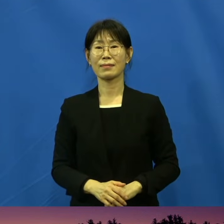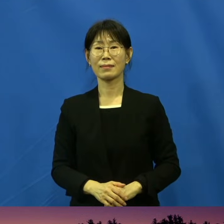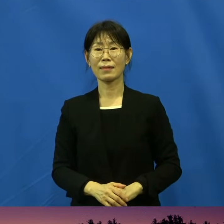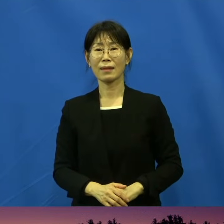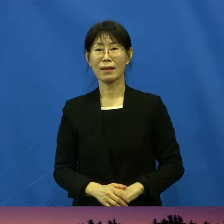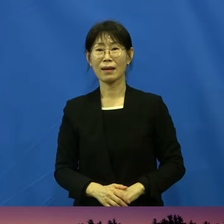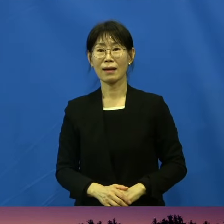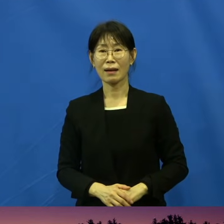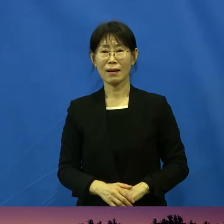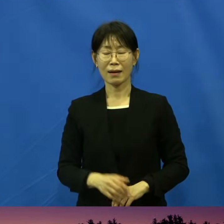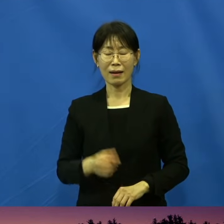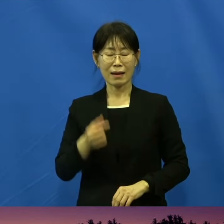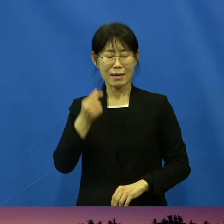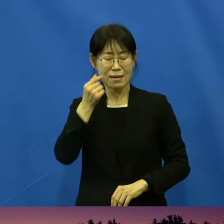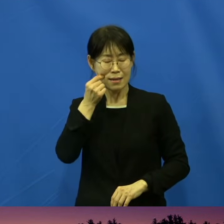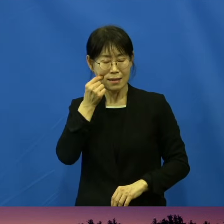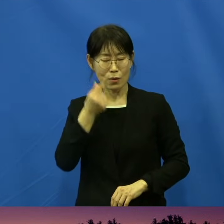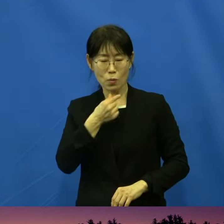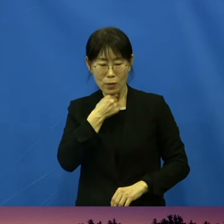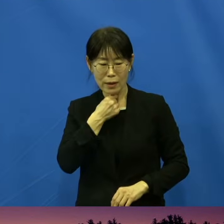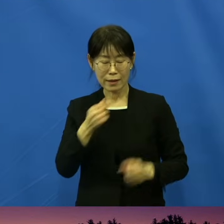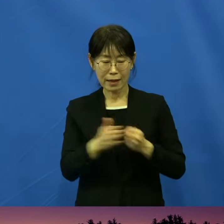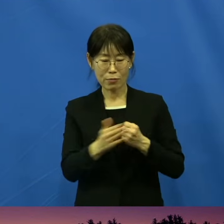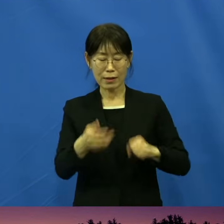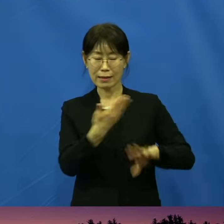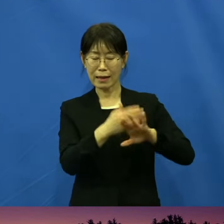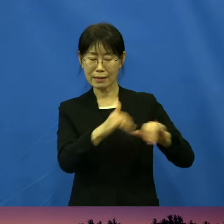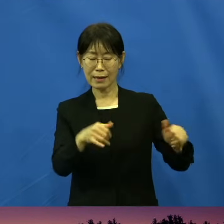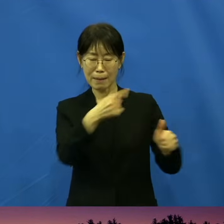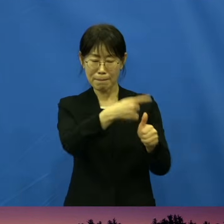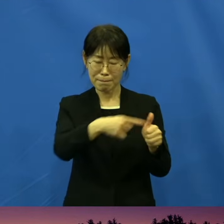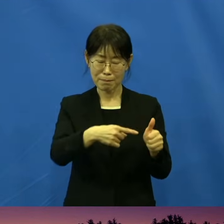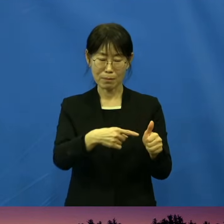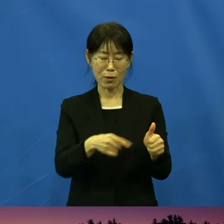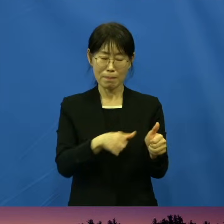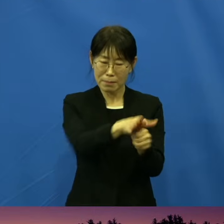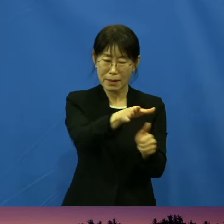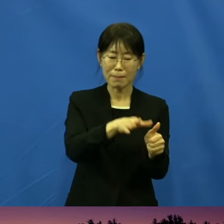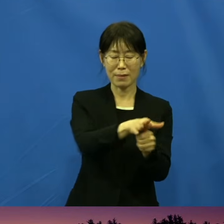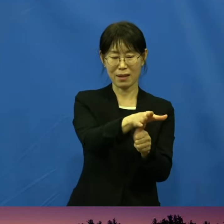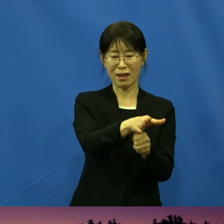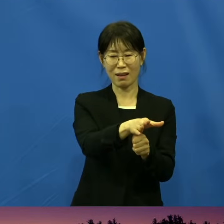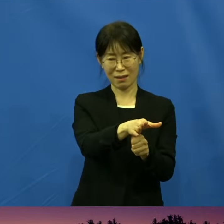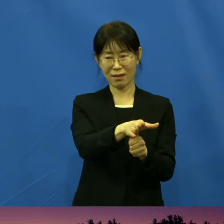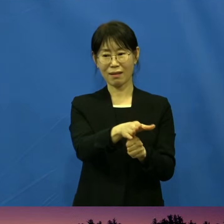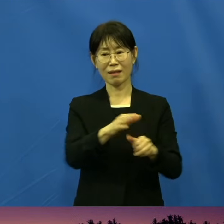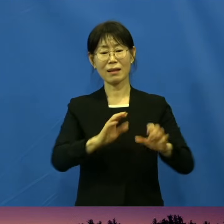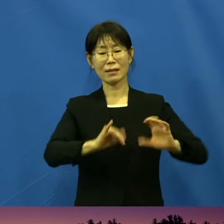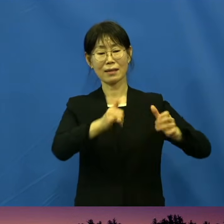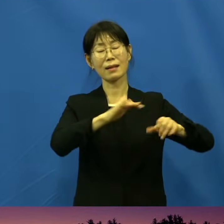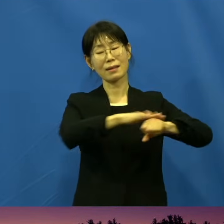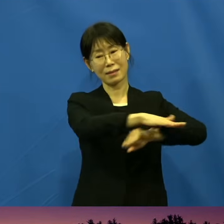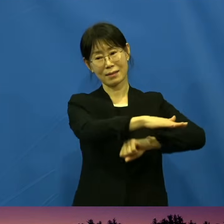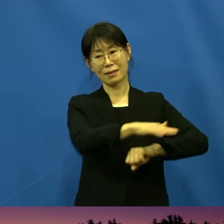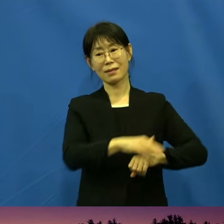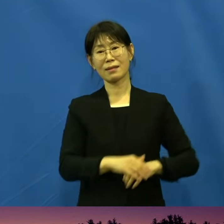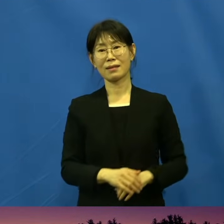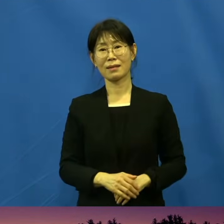더 많은 인기를 얻으려고 하고, 여러분, 예수님에게 마귀가 건 세 가지 시험도 그런 범주에 다 들어가는 거예요.